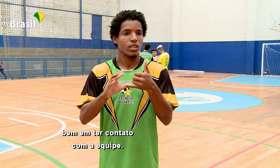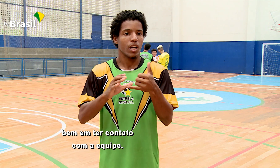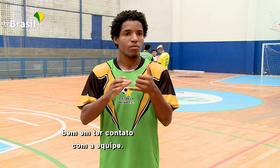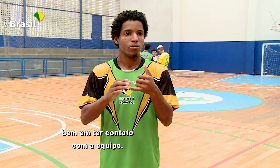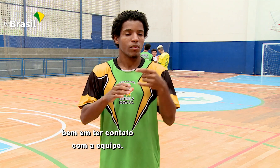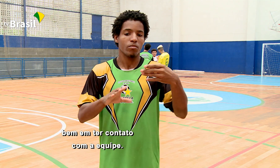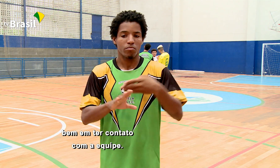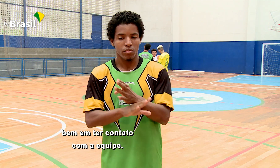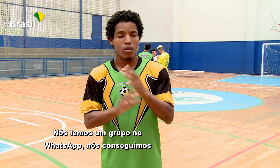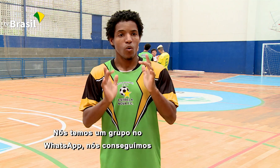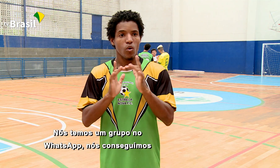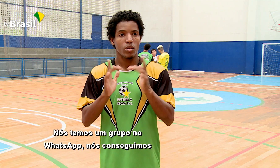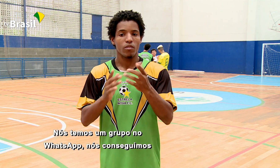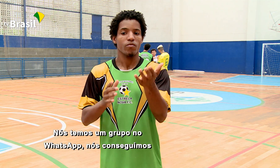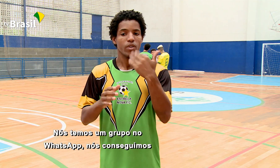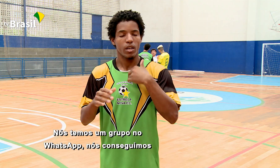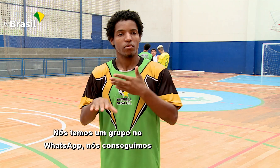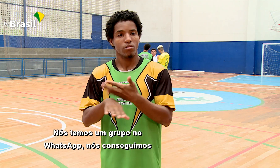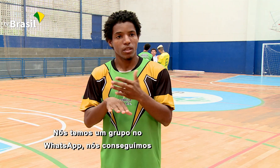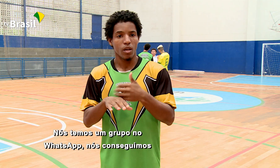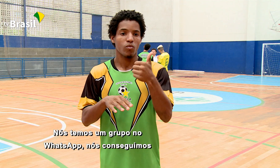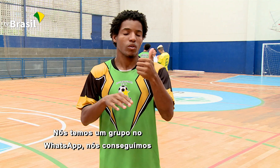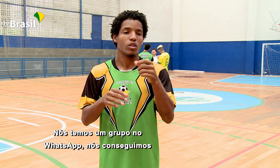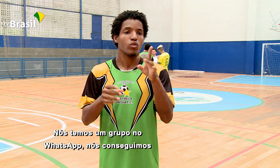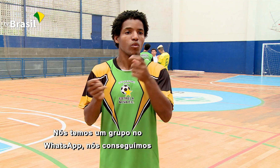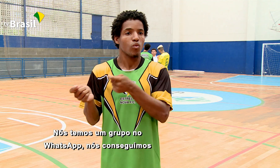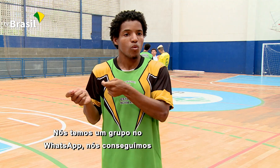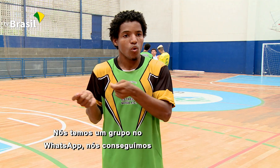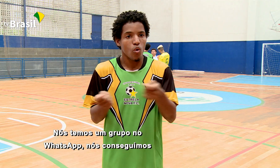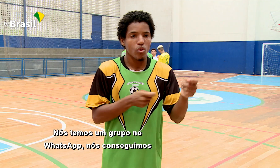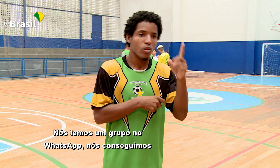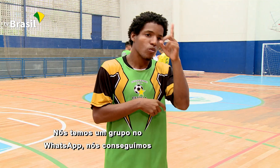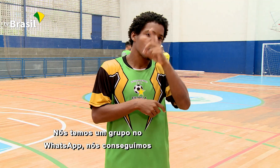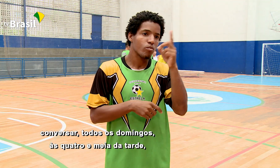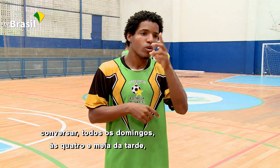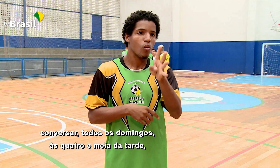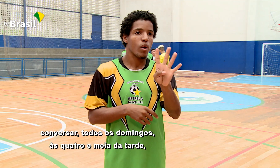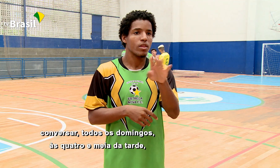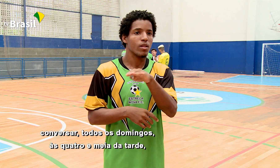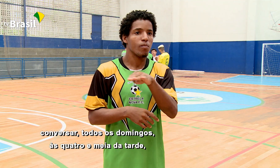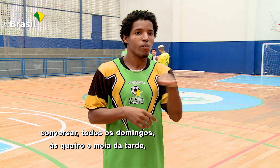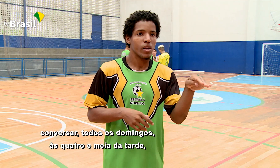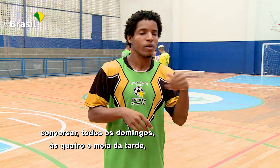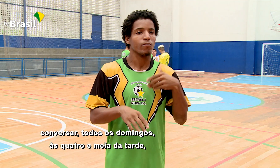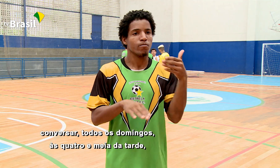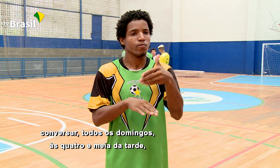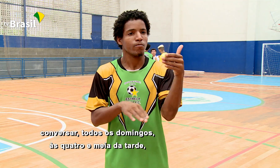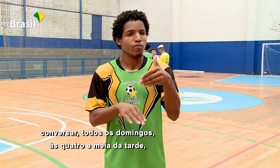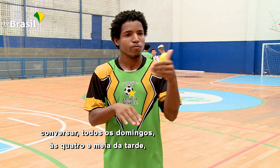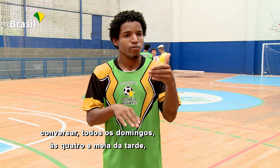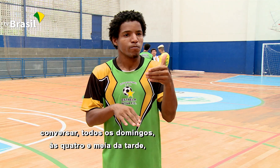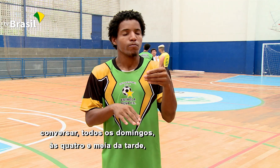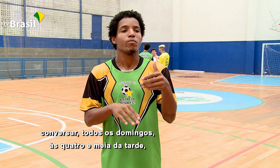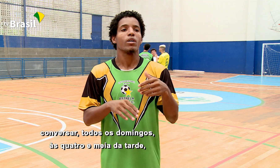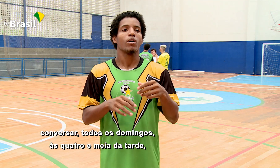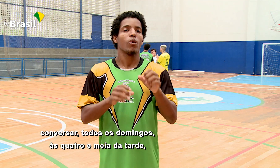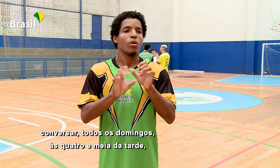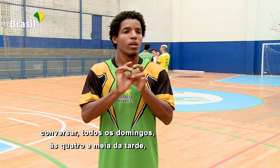a equipe. Nós temos um grupo no WhatsApp, nós conseguimos conversar todos os domingos, às 4h30 da tarde